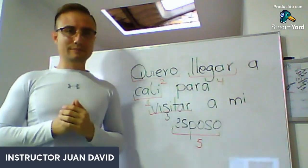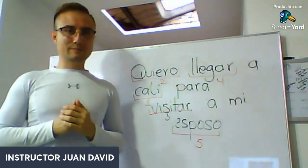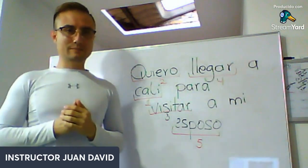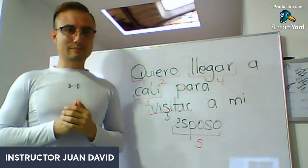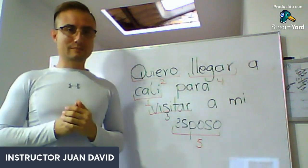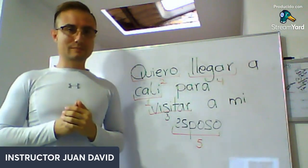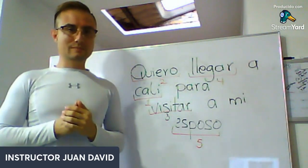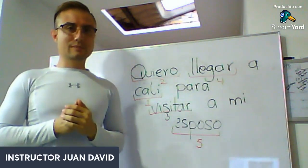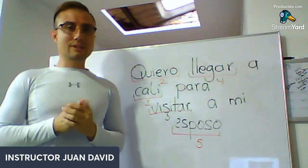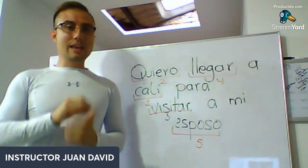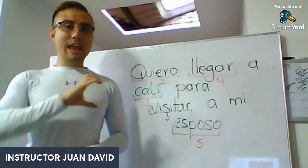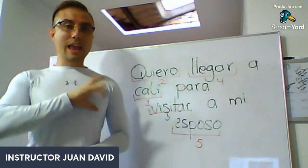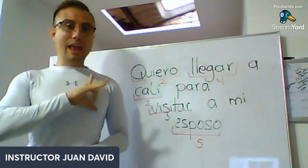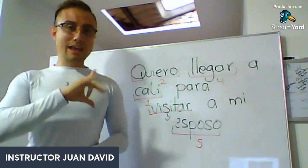lo voy a hacer más suave